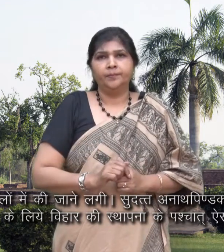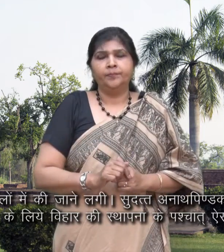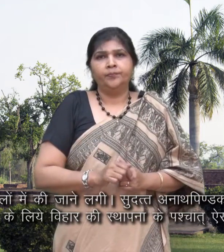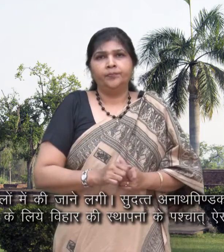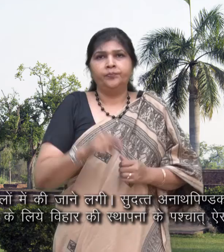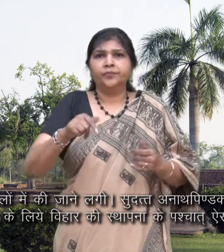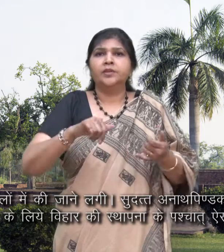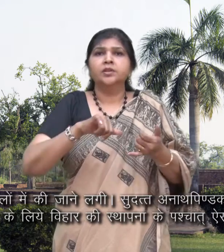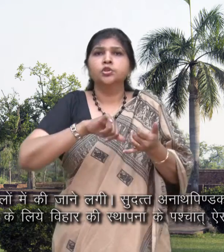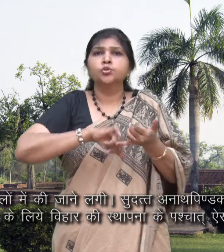सुदत्त अनाथ पिंडक द्वारा